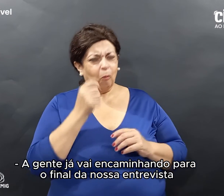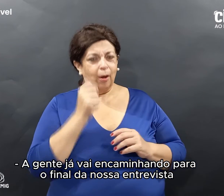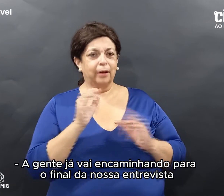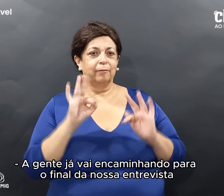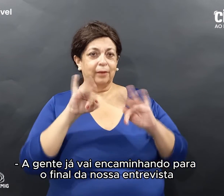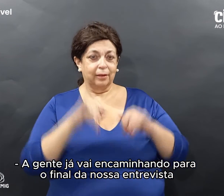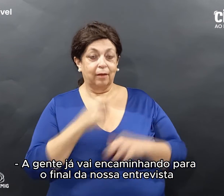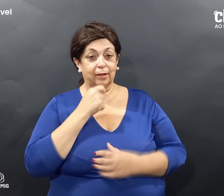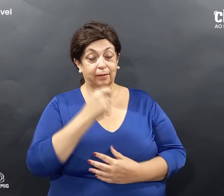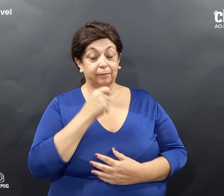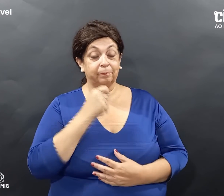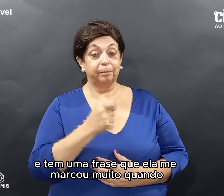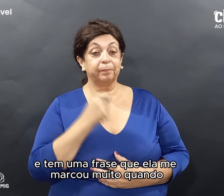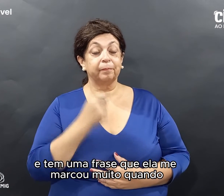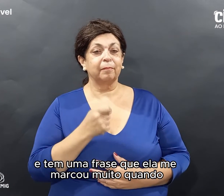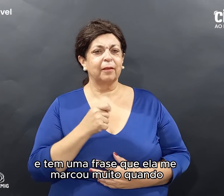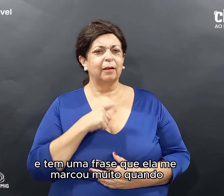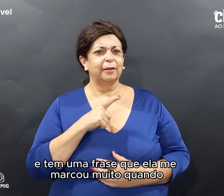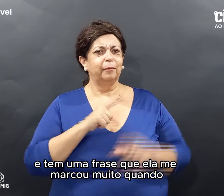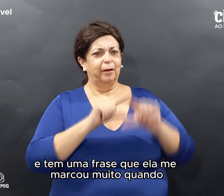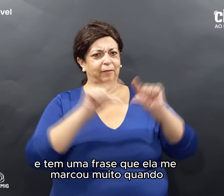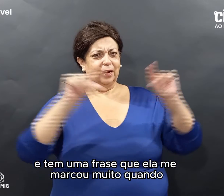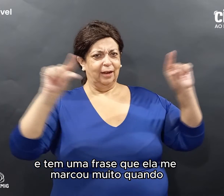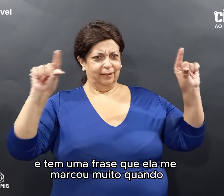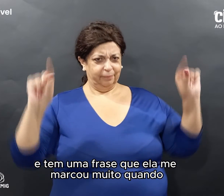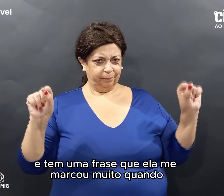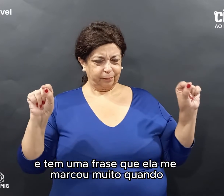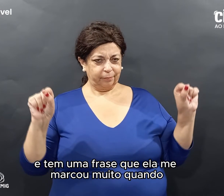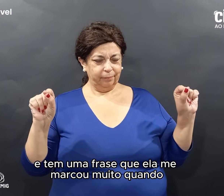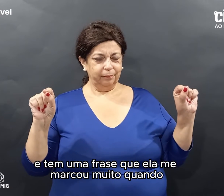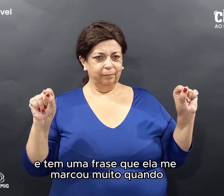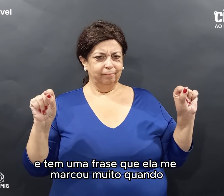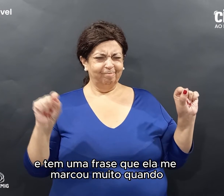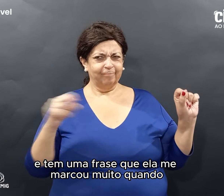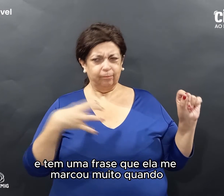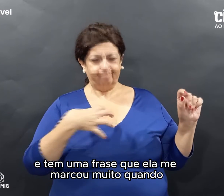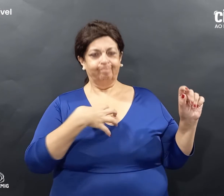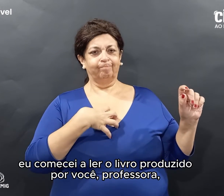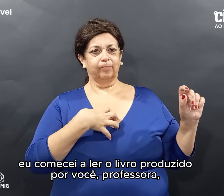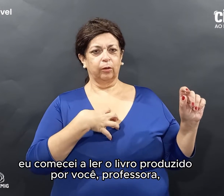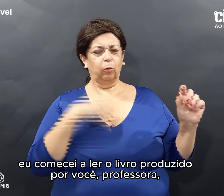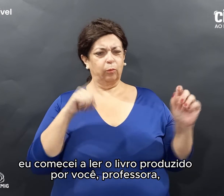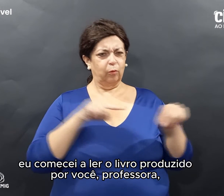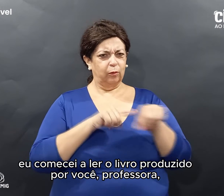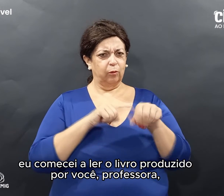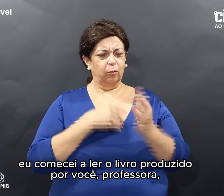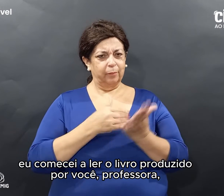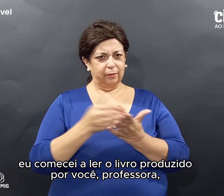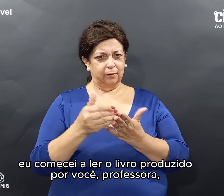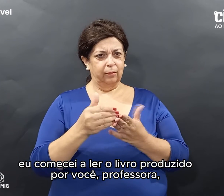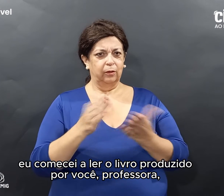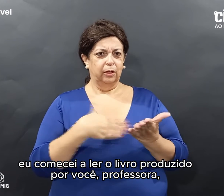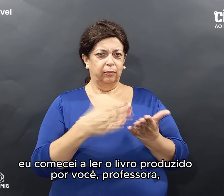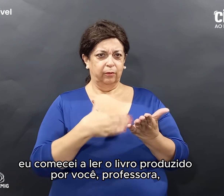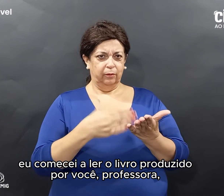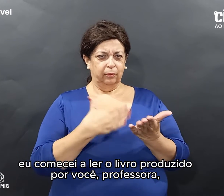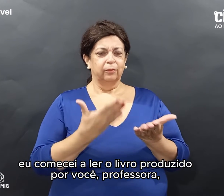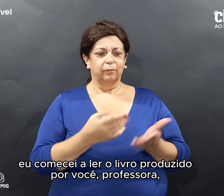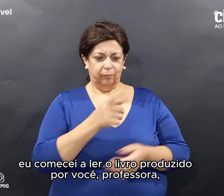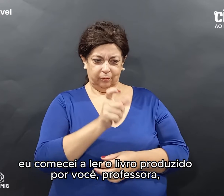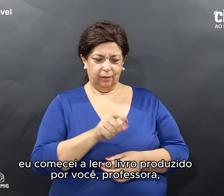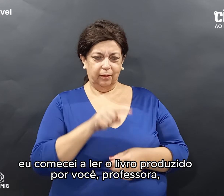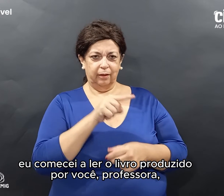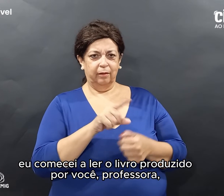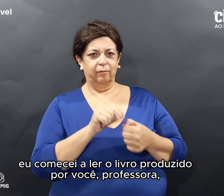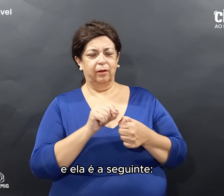final da nossa entrevista. E tem uma frase que ela me marcou muito quando eu comecei a ler o livro produzido por